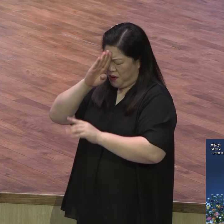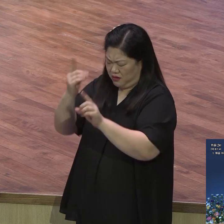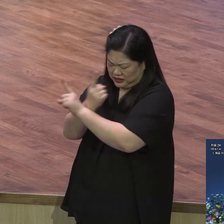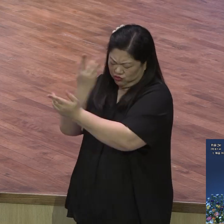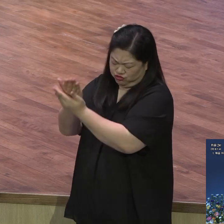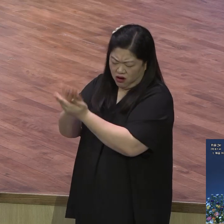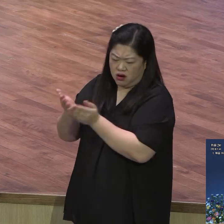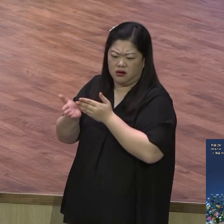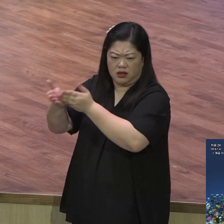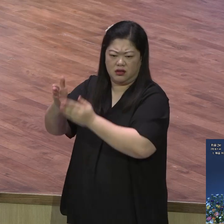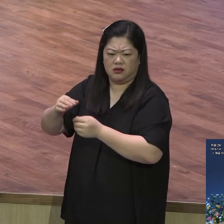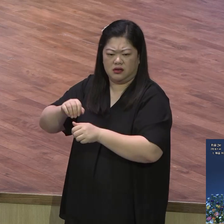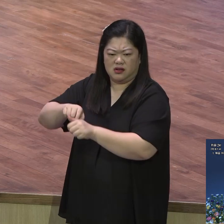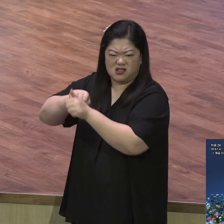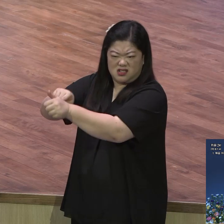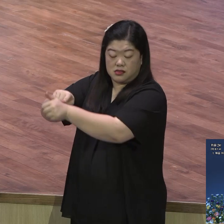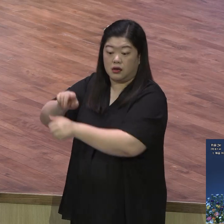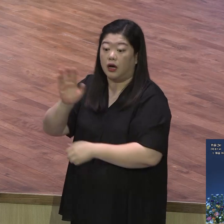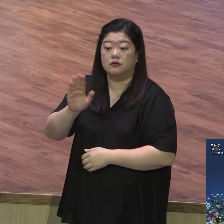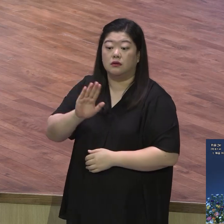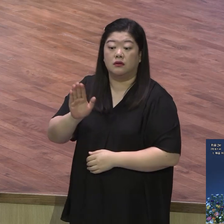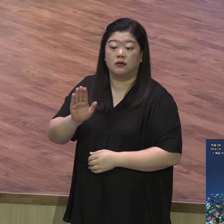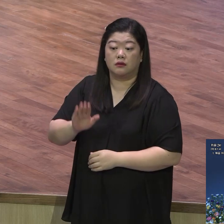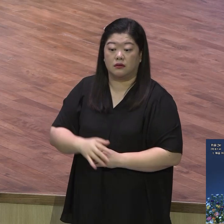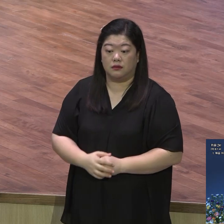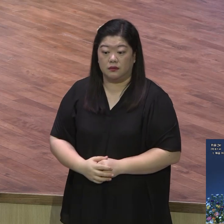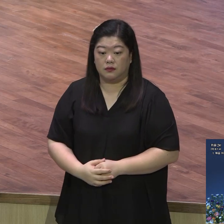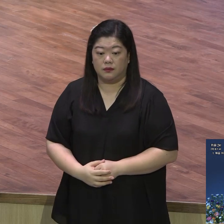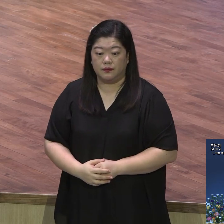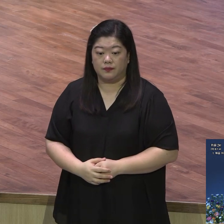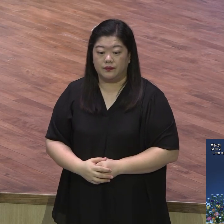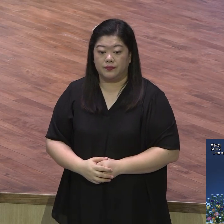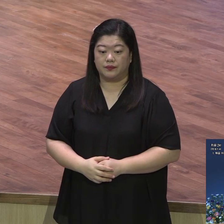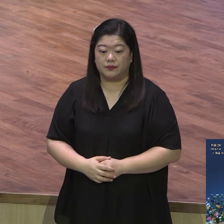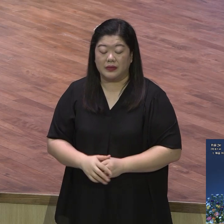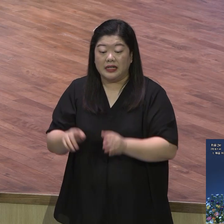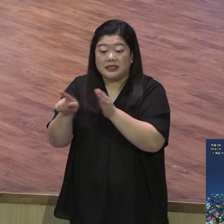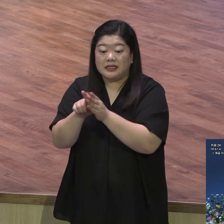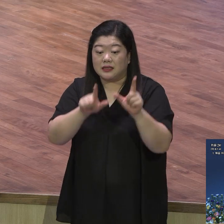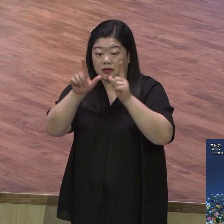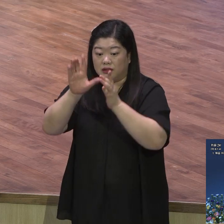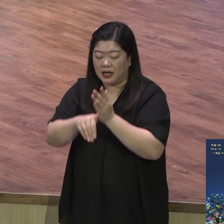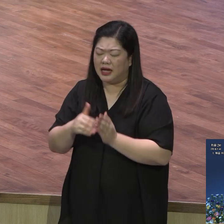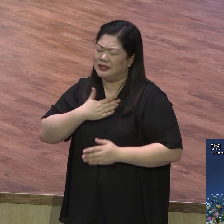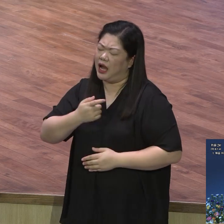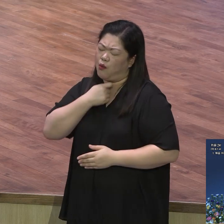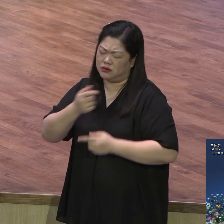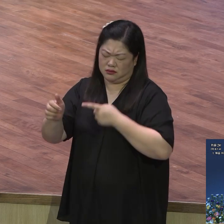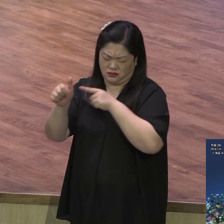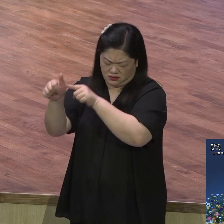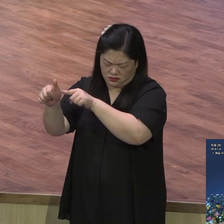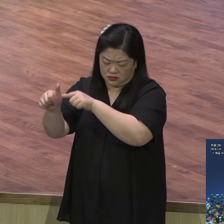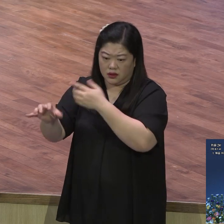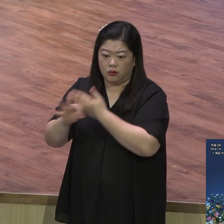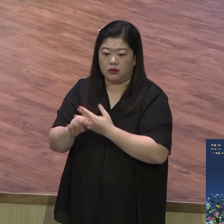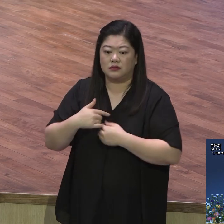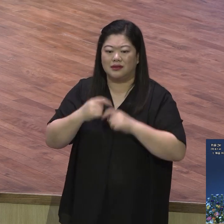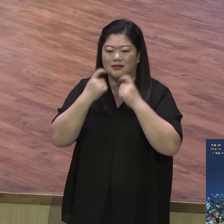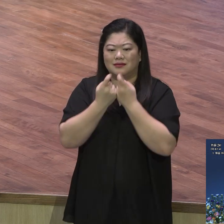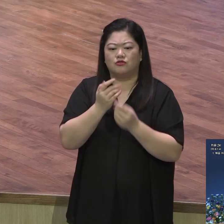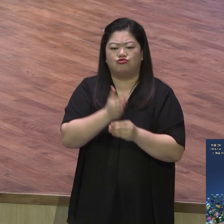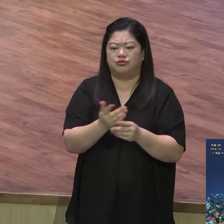기도해도 별 수 없더라. 신행생활해도 별 수 없더라. 이렇게 말한다 말이에요. 그게 자기 중심이란 말이에요. 본문의 3제를 보면 나병 환자의